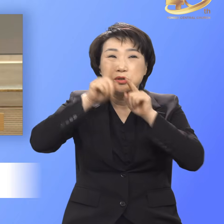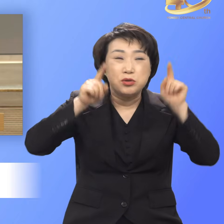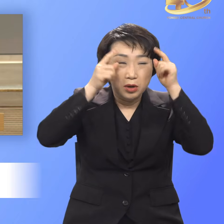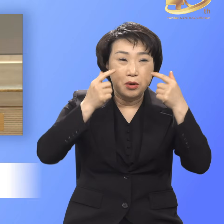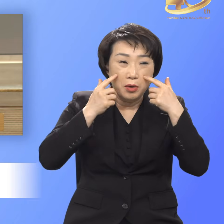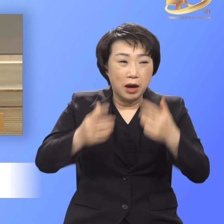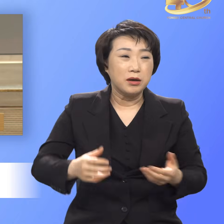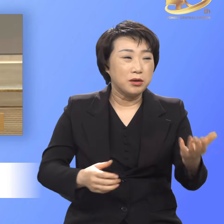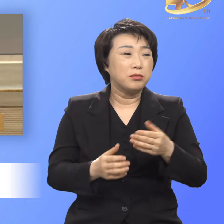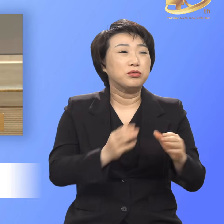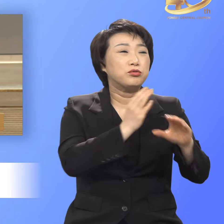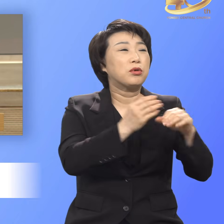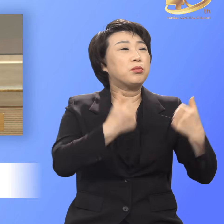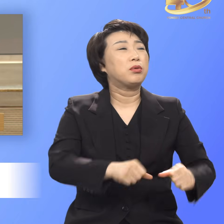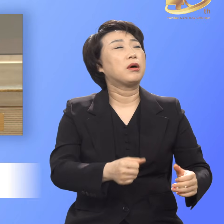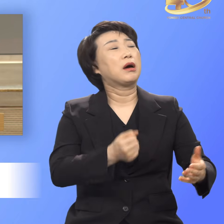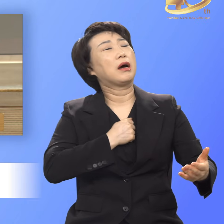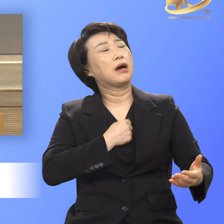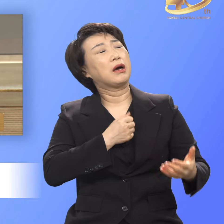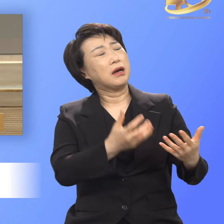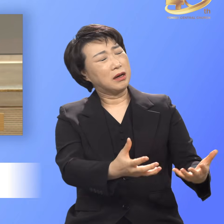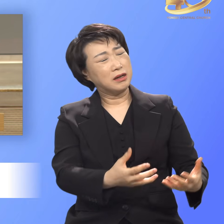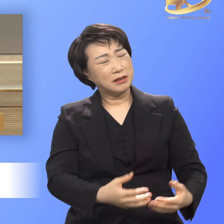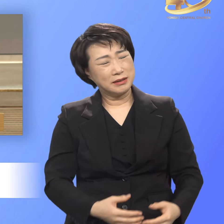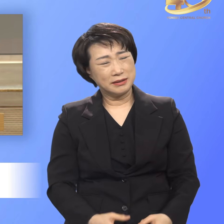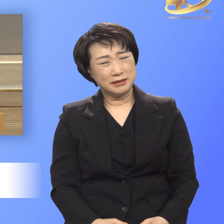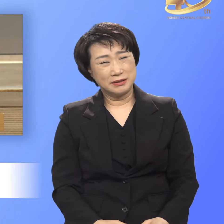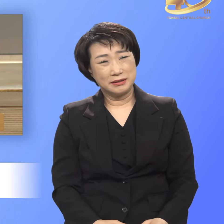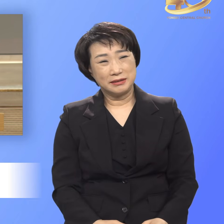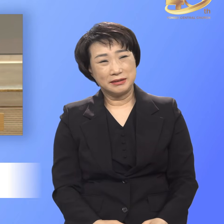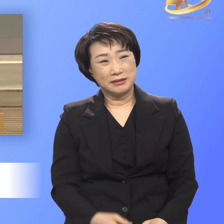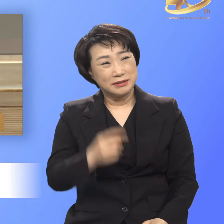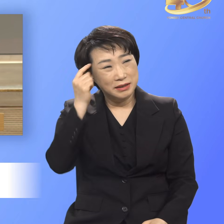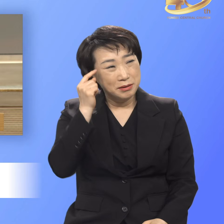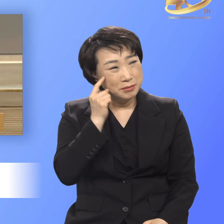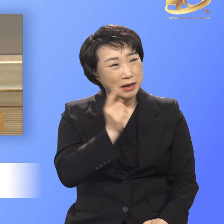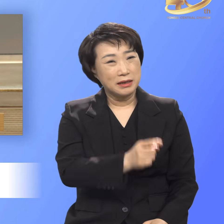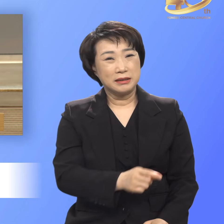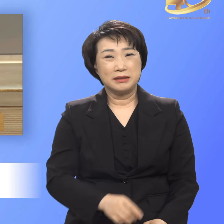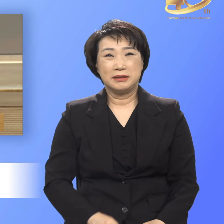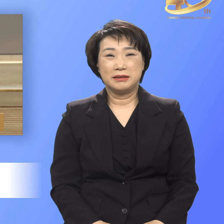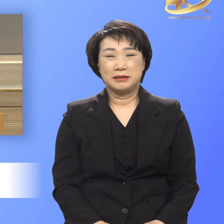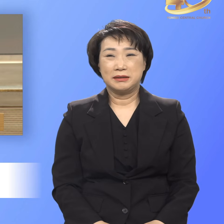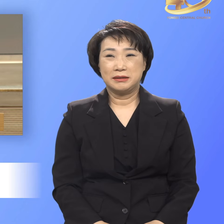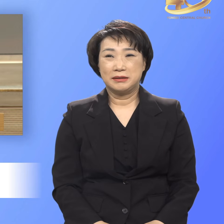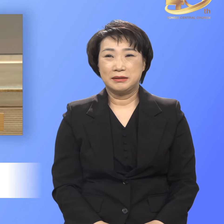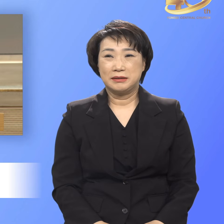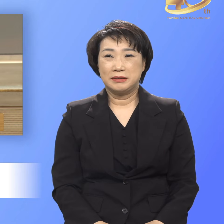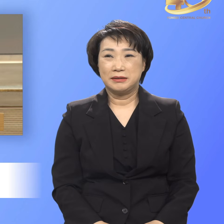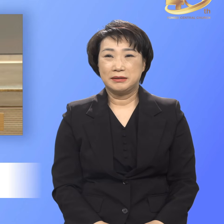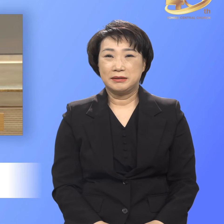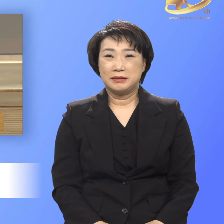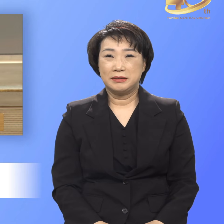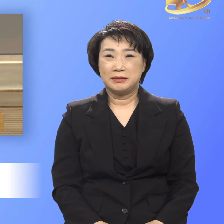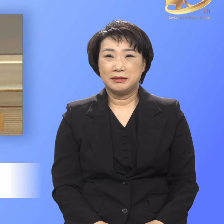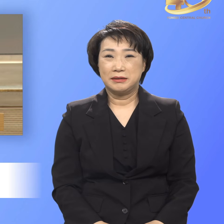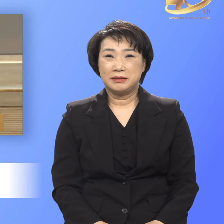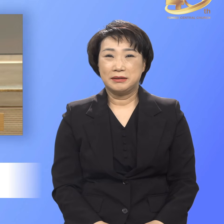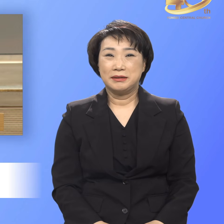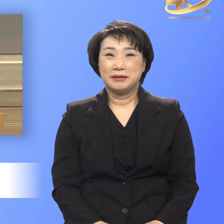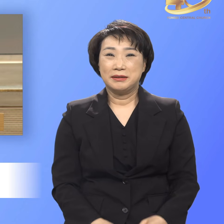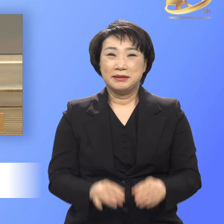확실하다면 참 답답한 사람 많잖아요. 생각해 보세요. 예,